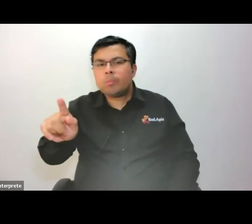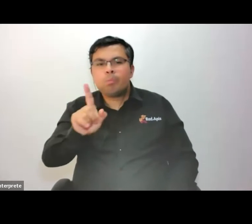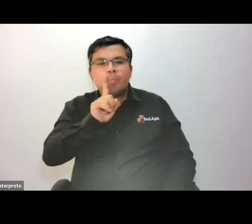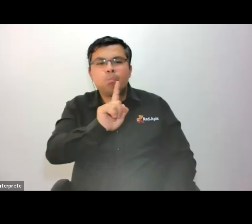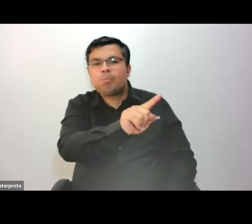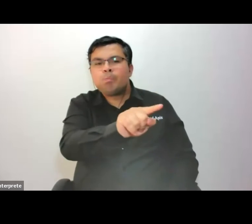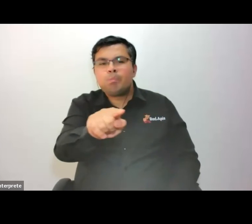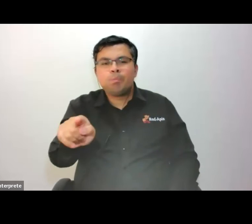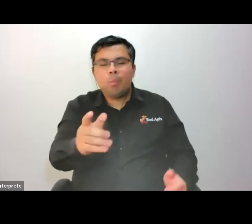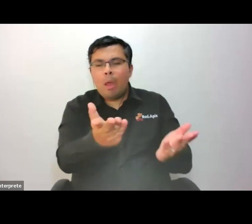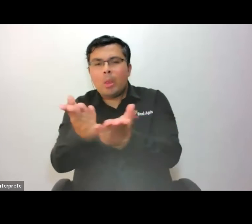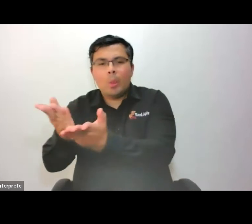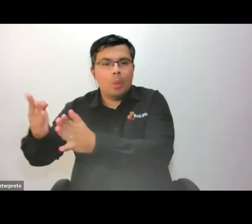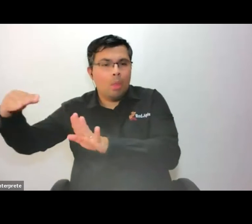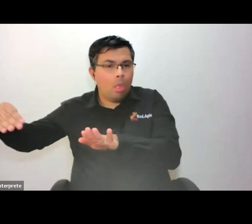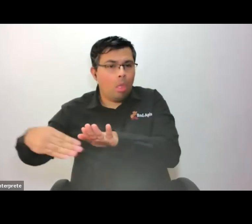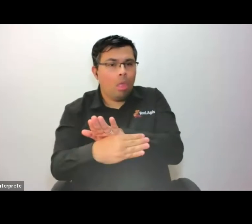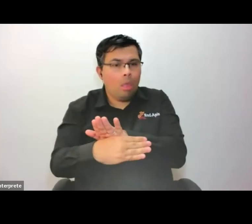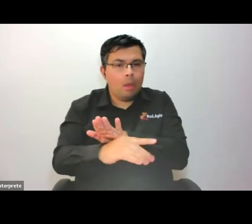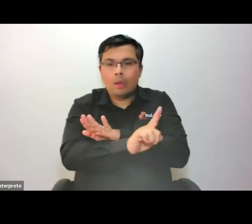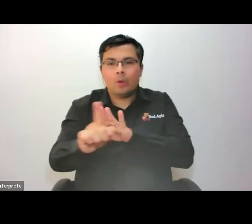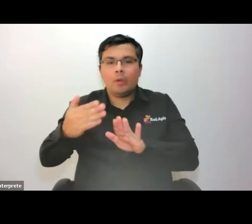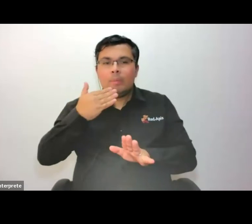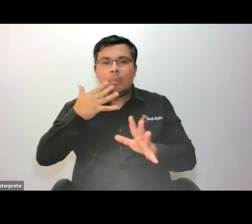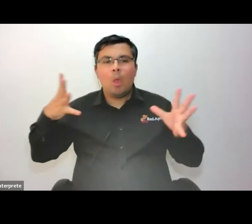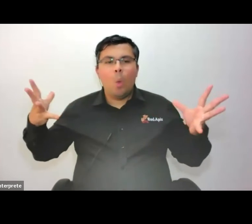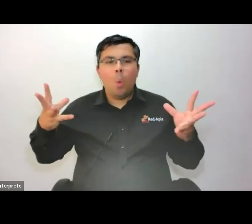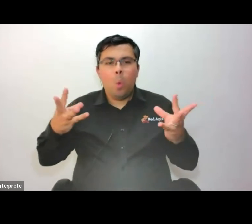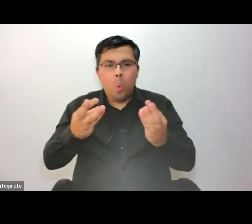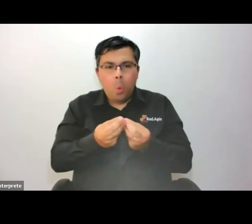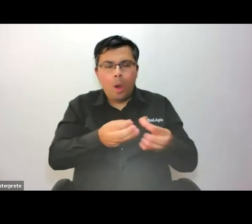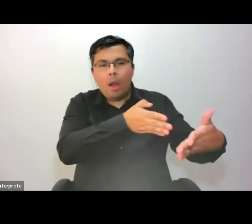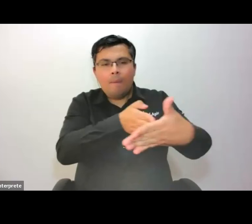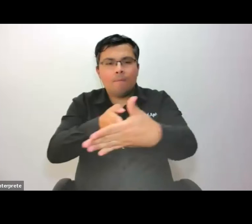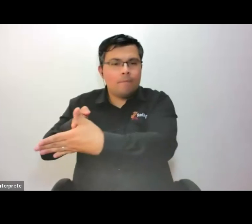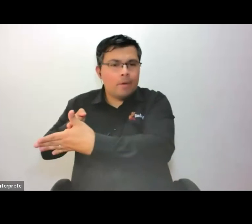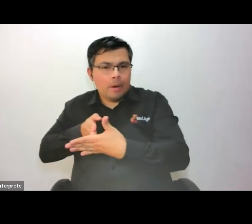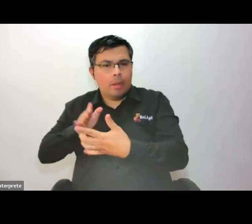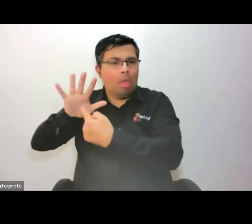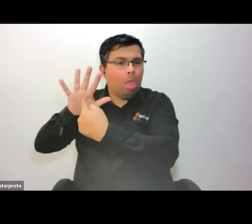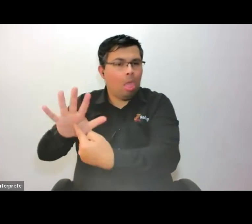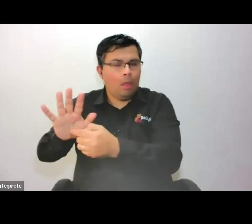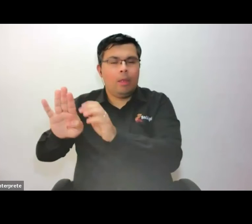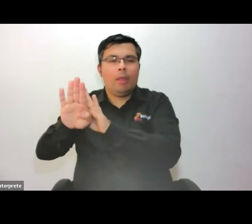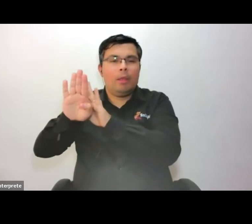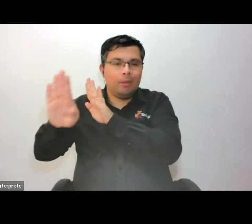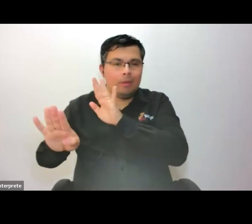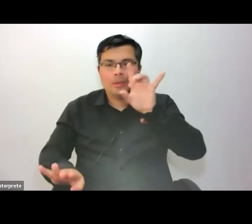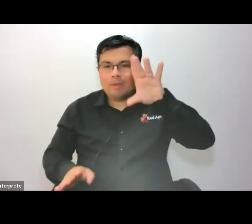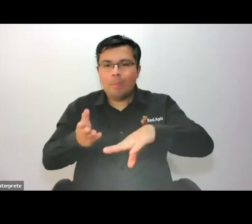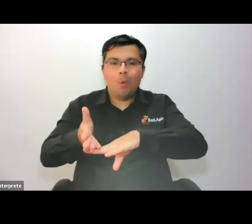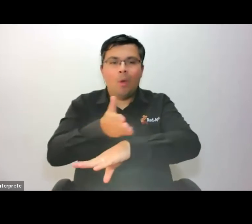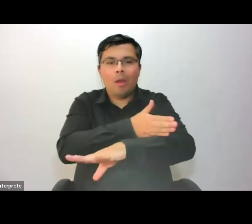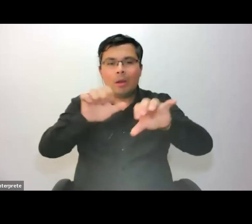admitidos. Es decir, incluso disminuye aún más las posibles barreras de discriminación. Sabemos que antes del sistema de admisión escolar